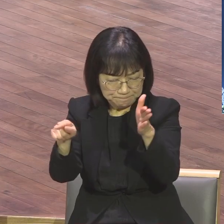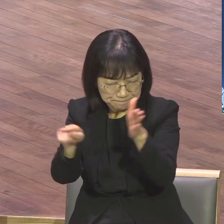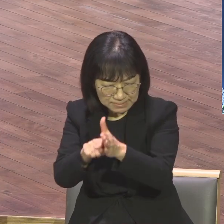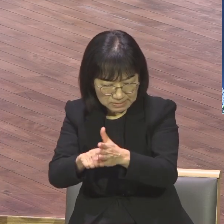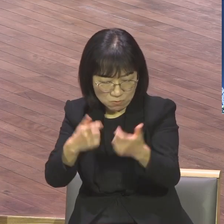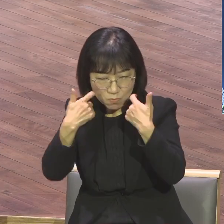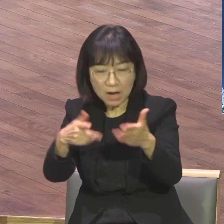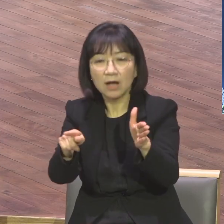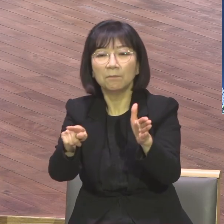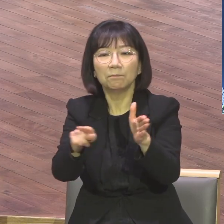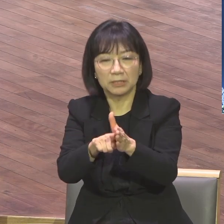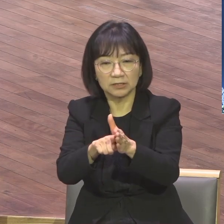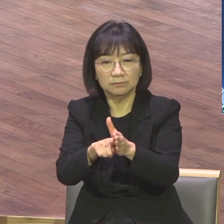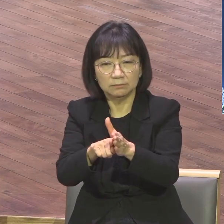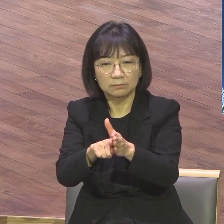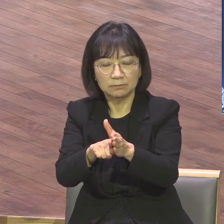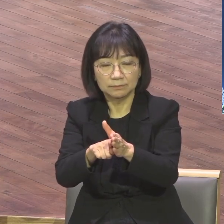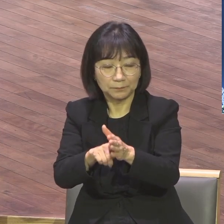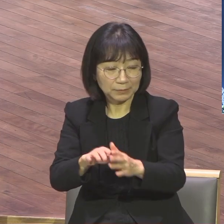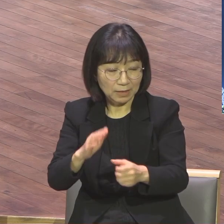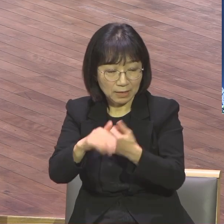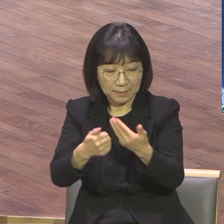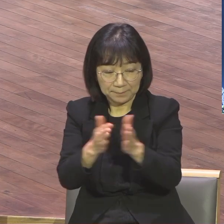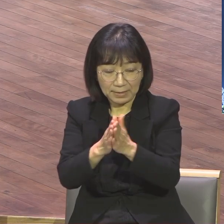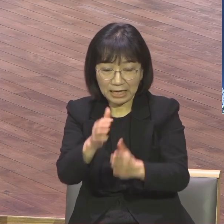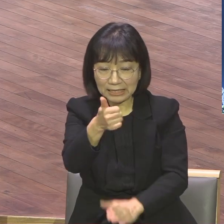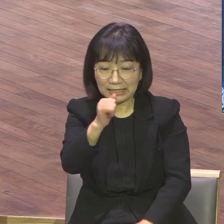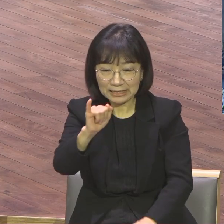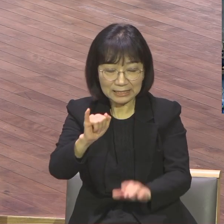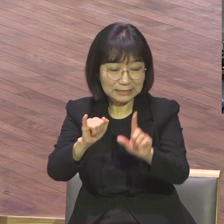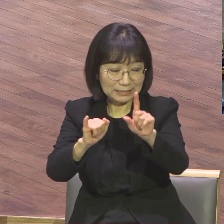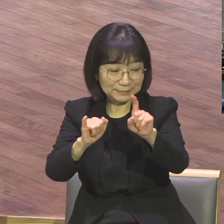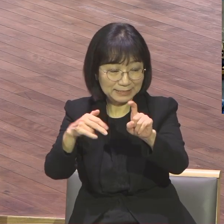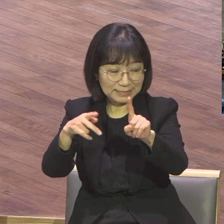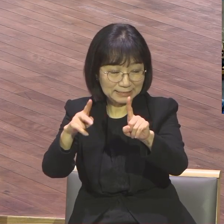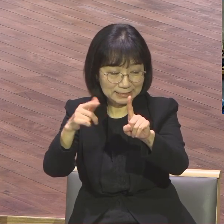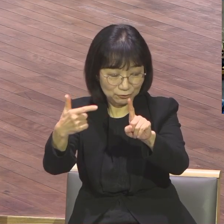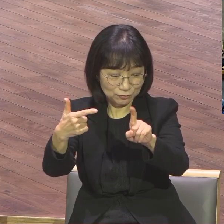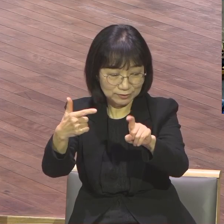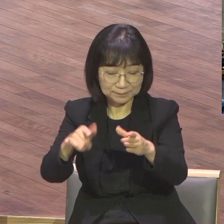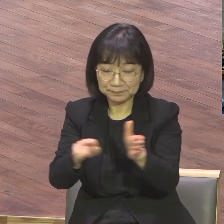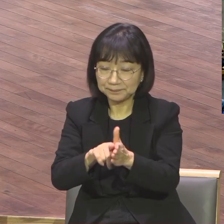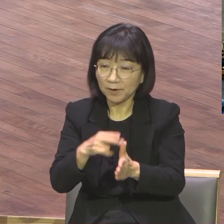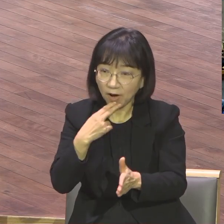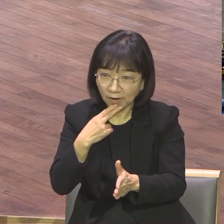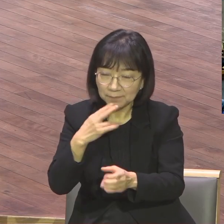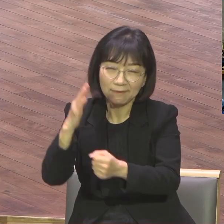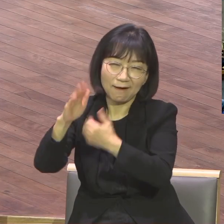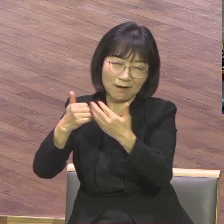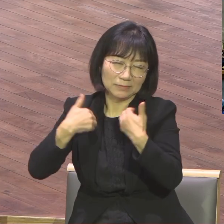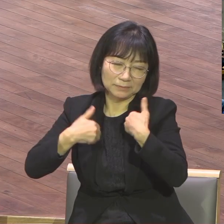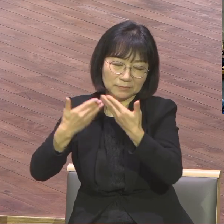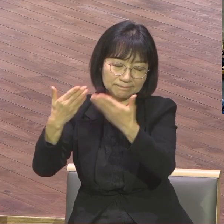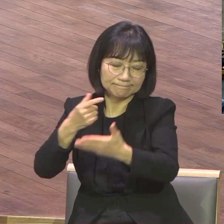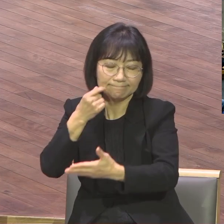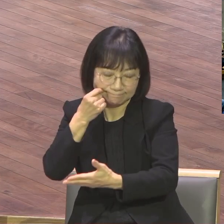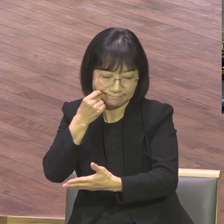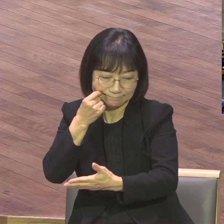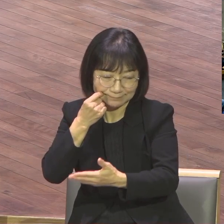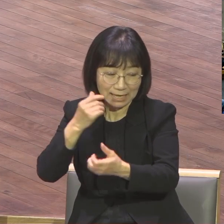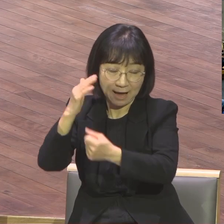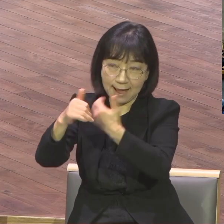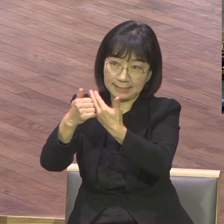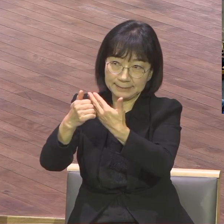거예요. 히브리 11장 6절에 보면 믿음이 없이는 하나님을 기쁘시게 하지 못하나니 하나님께 나아간